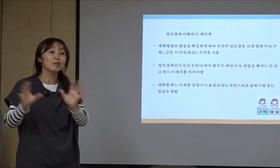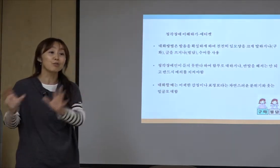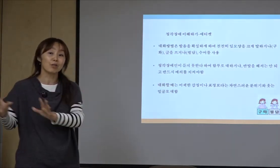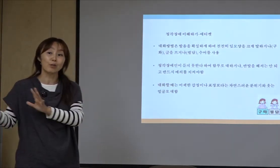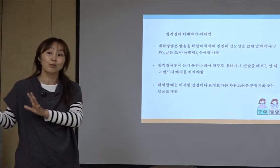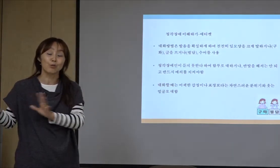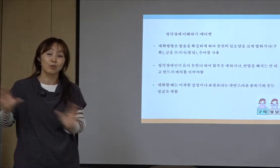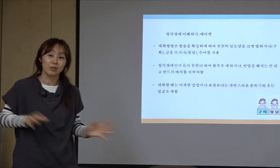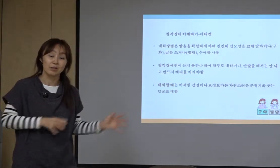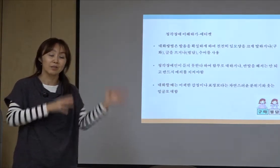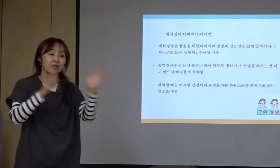정기적으로 계속